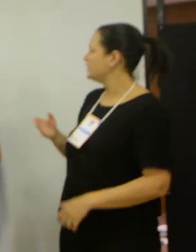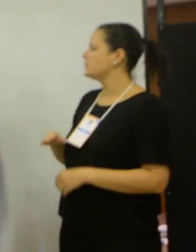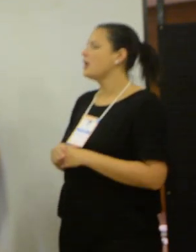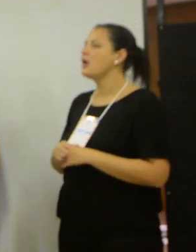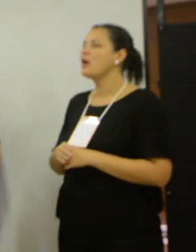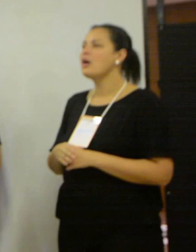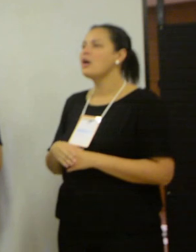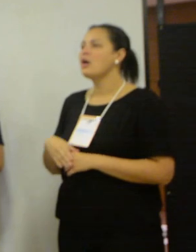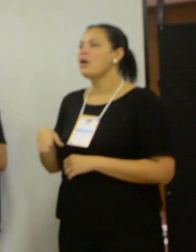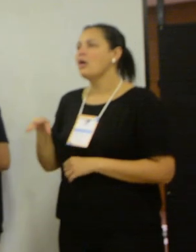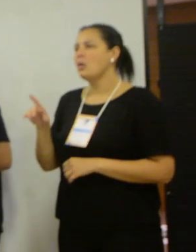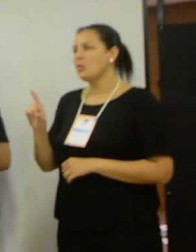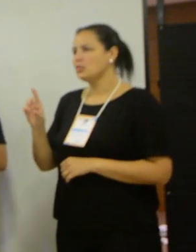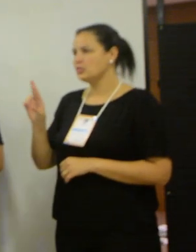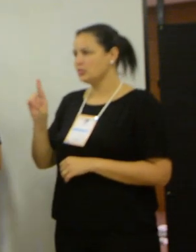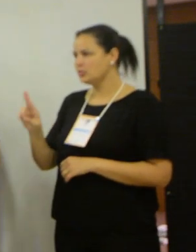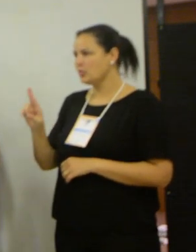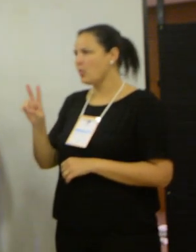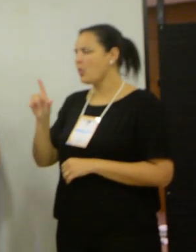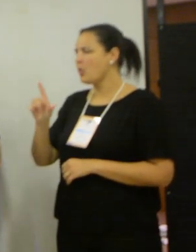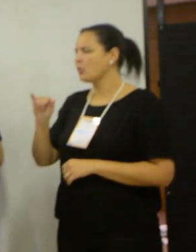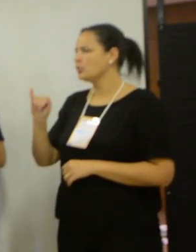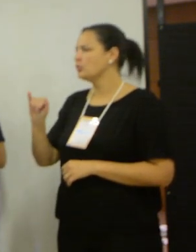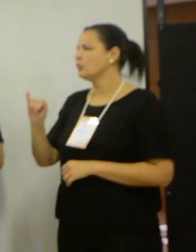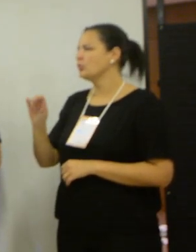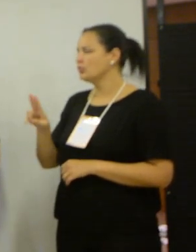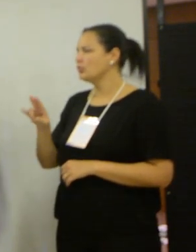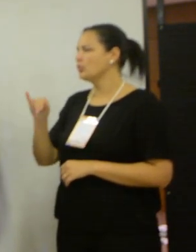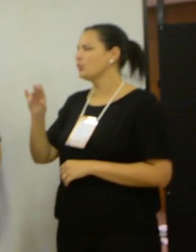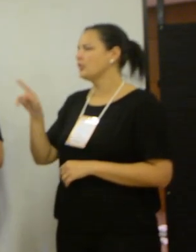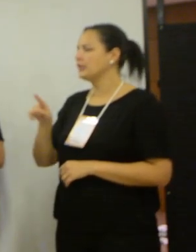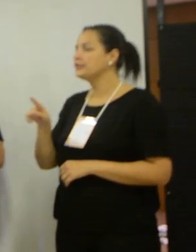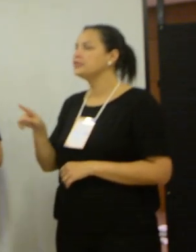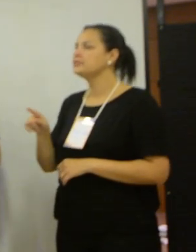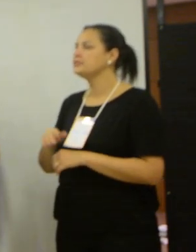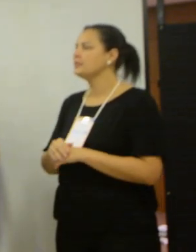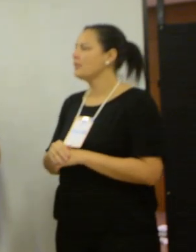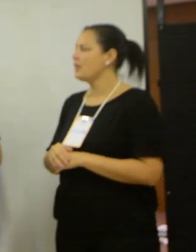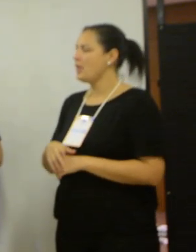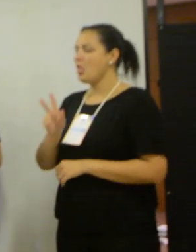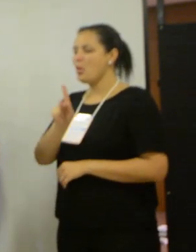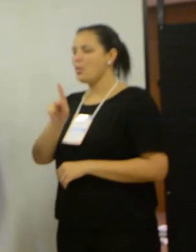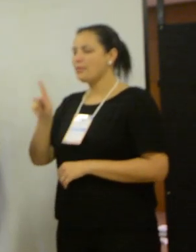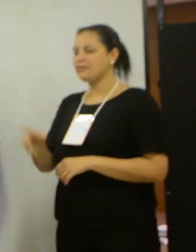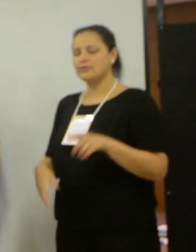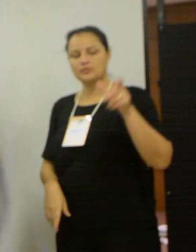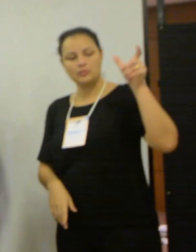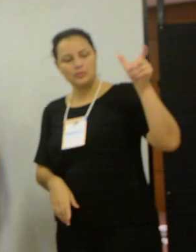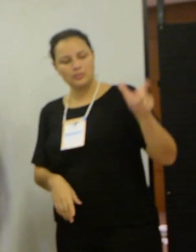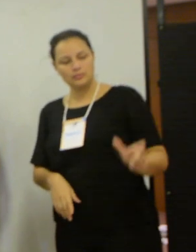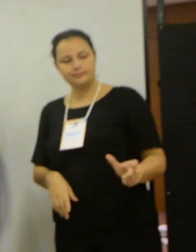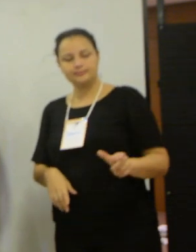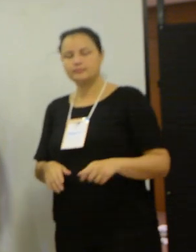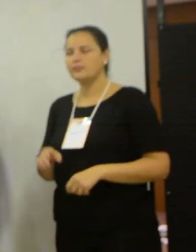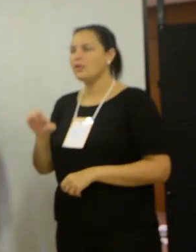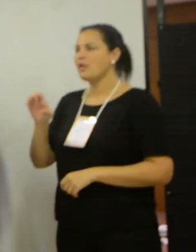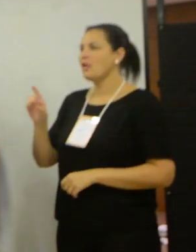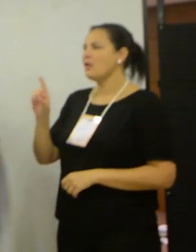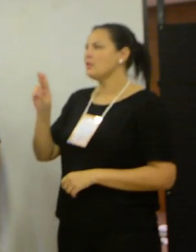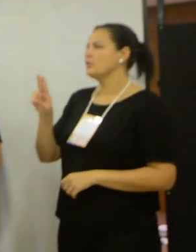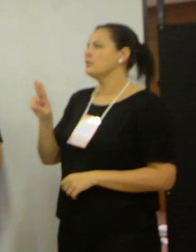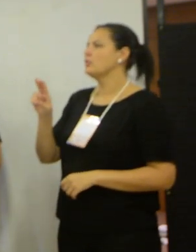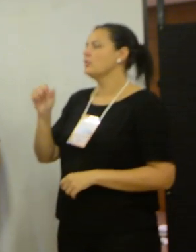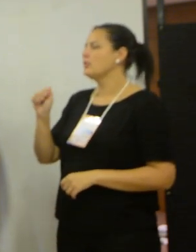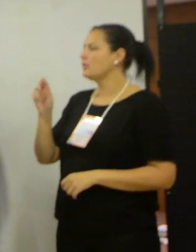Tabajara, oceanógrafo. Ao meu lado esquerdo, o professor Dr. Eduardo Bulhões, geógrafo. E à